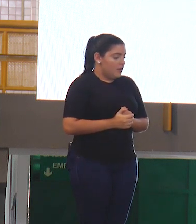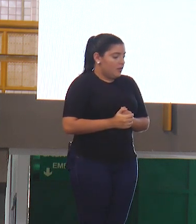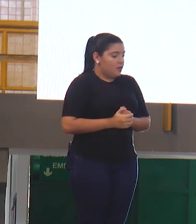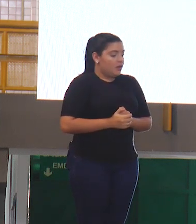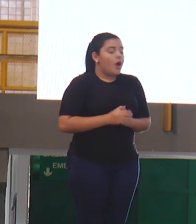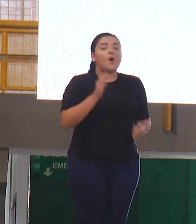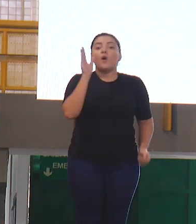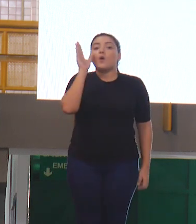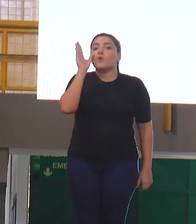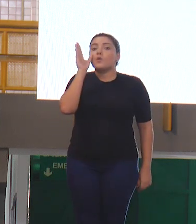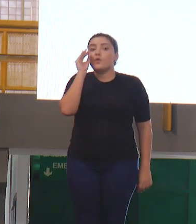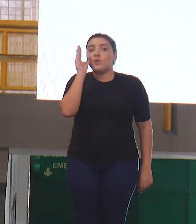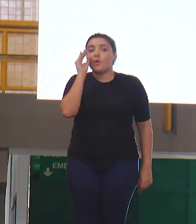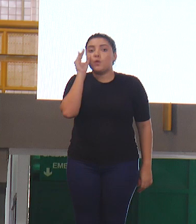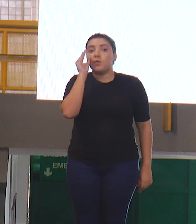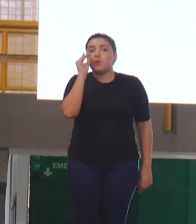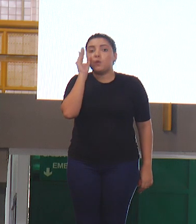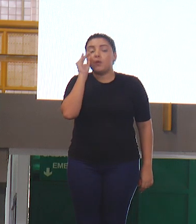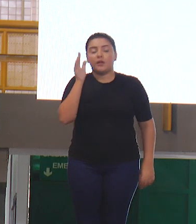Bom,